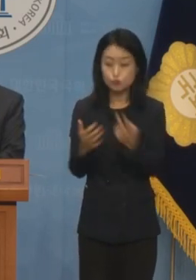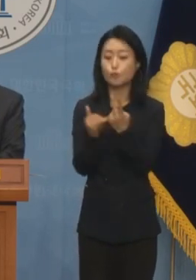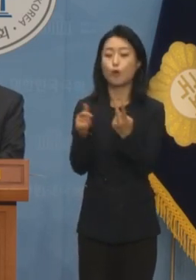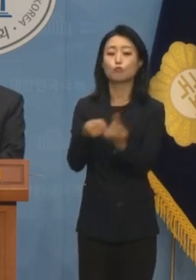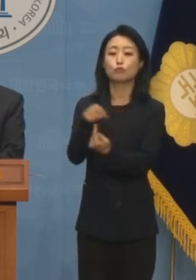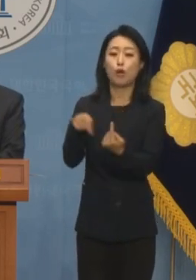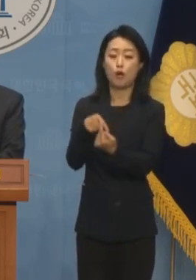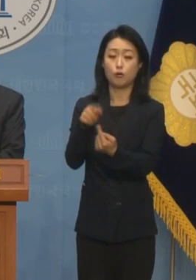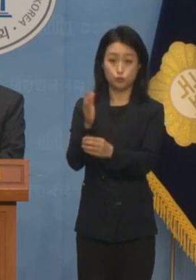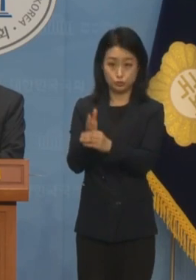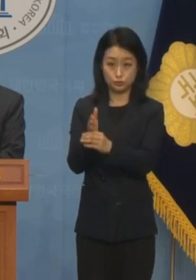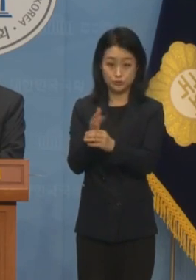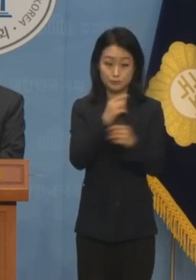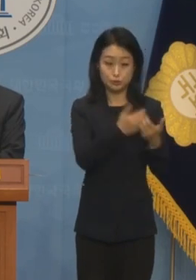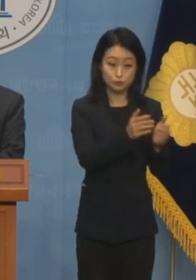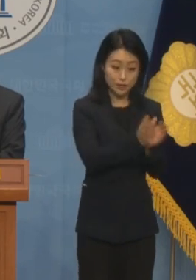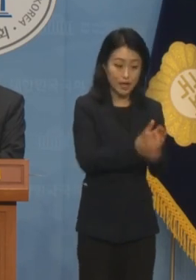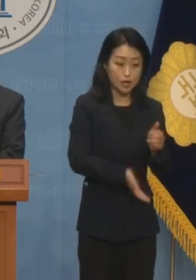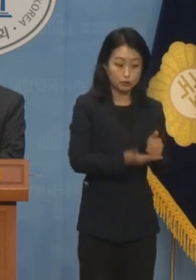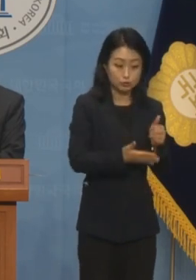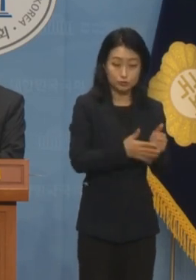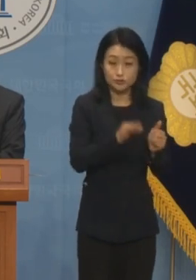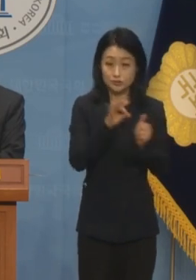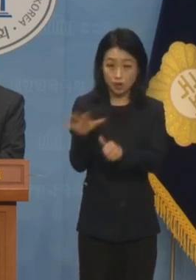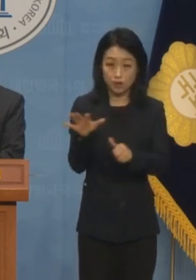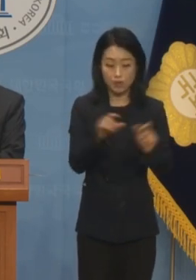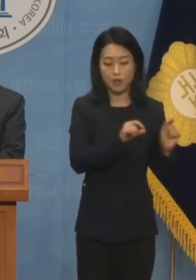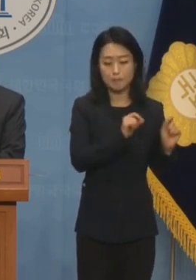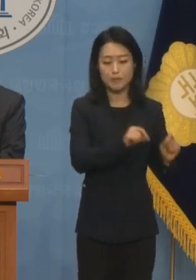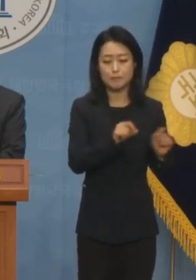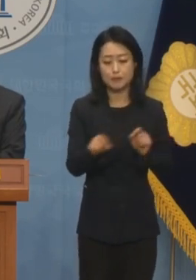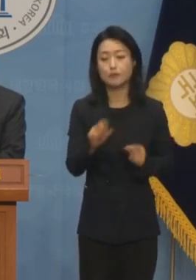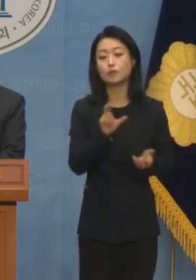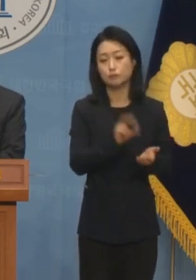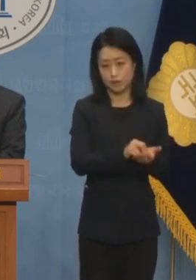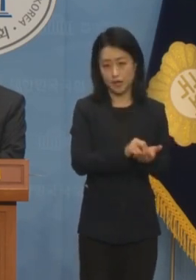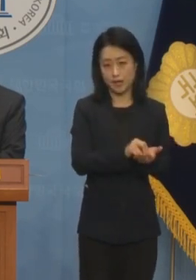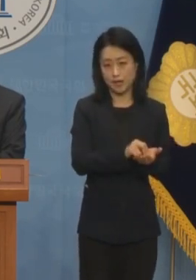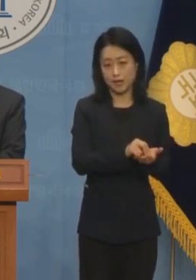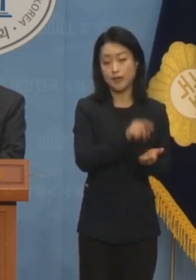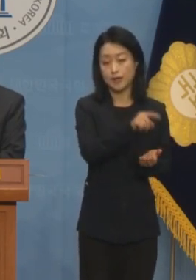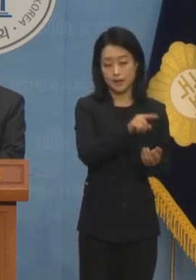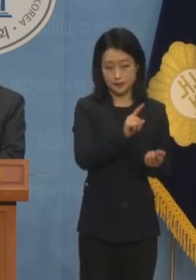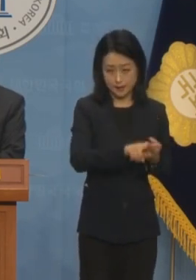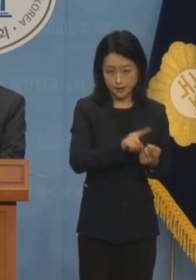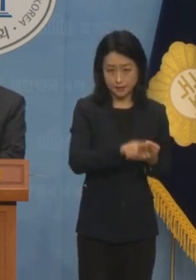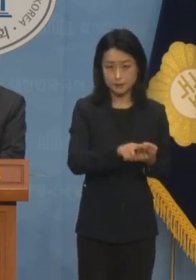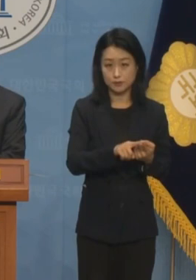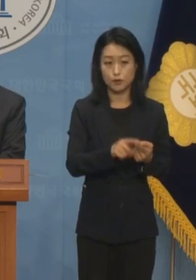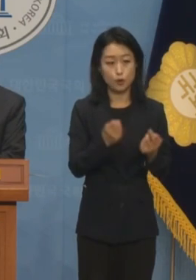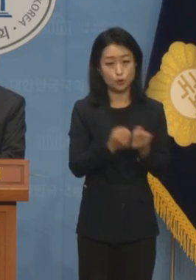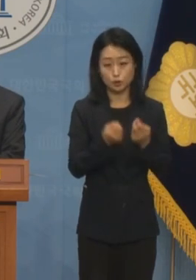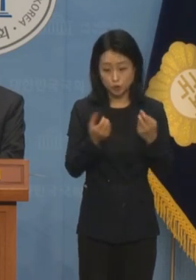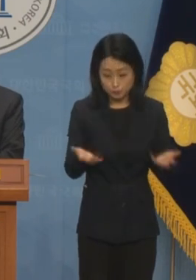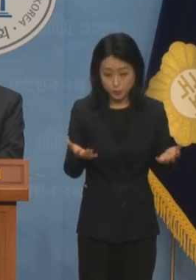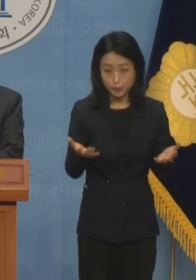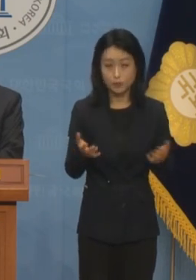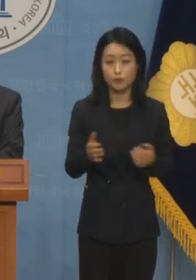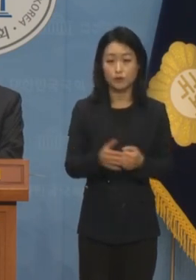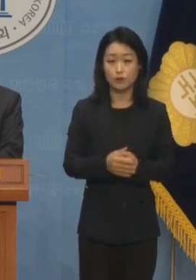민주당이 방통위원 추천을 미루는 것과 같은 기형적인 행위를 어느